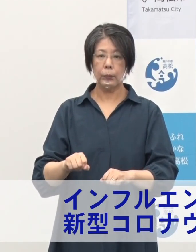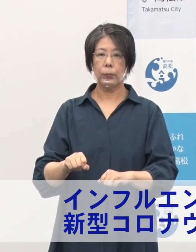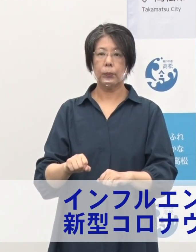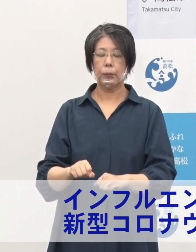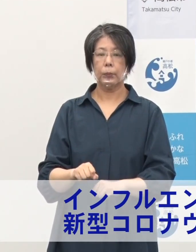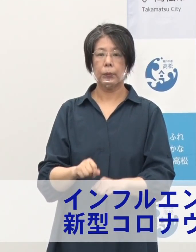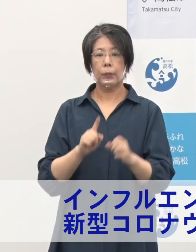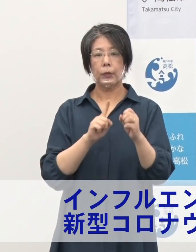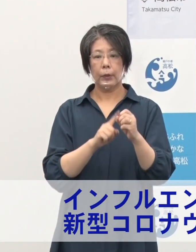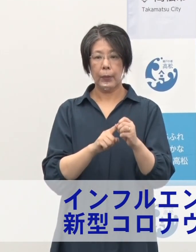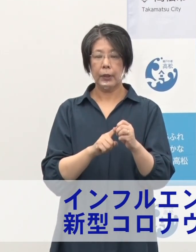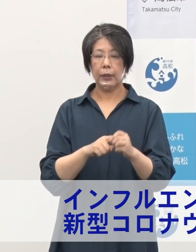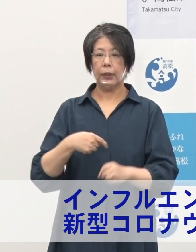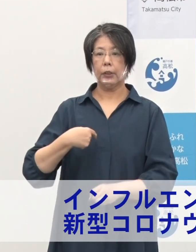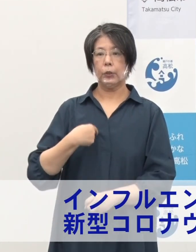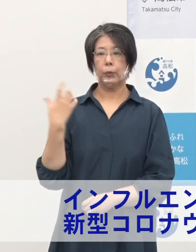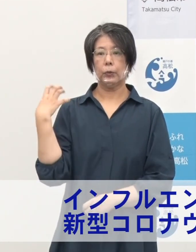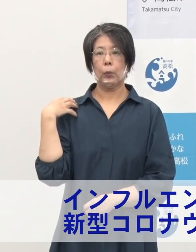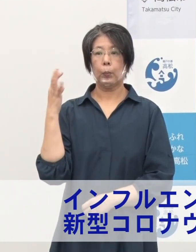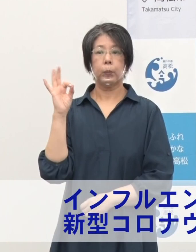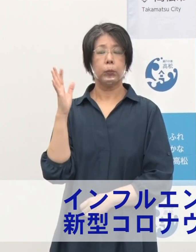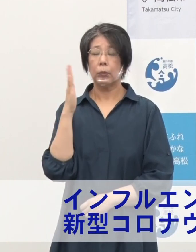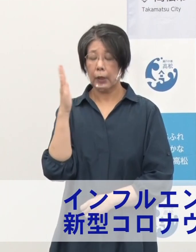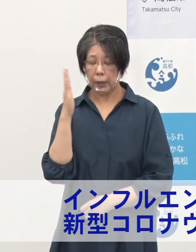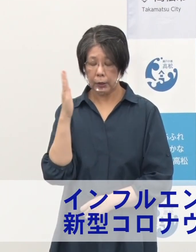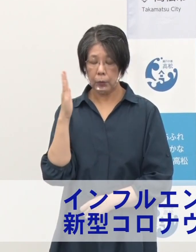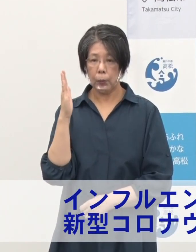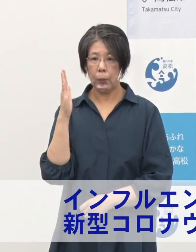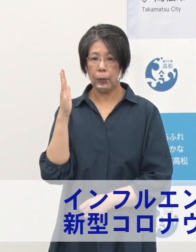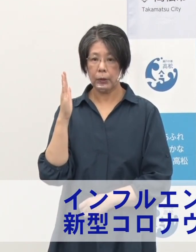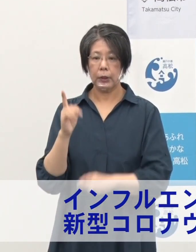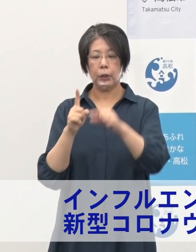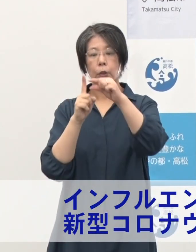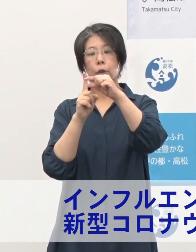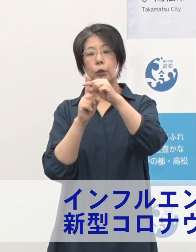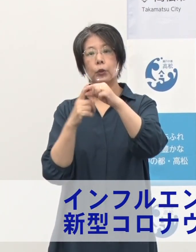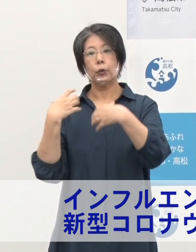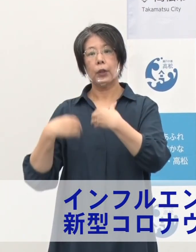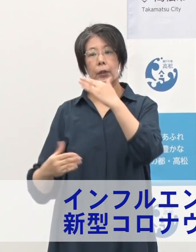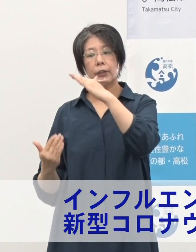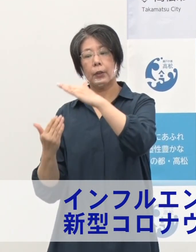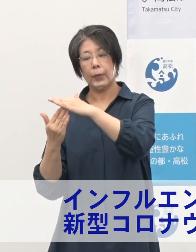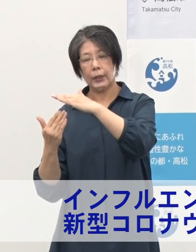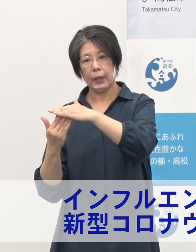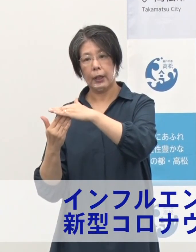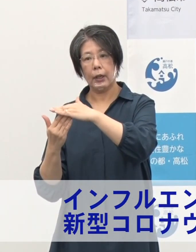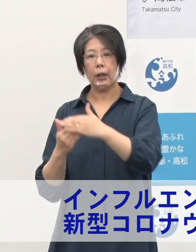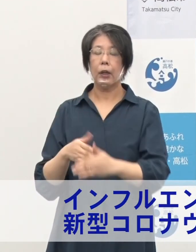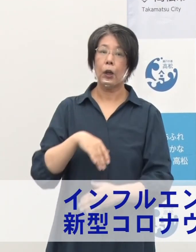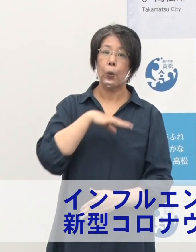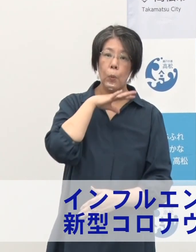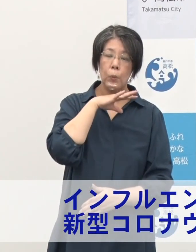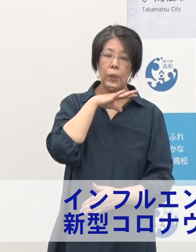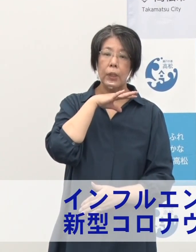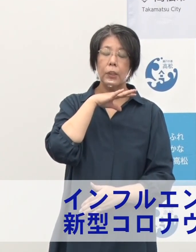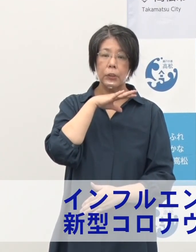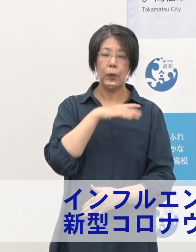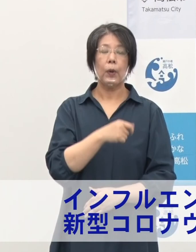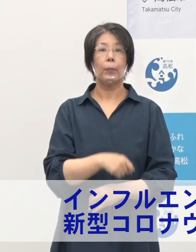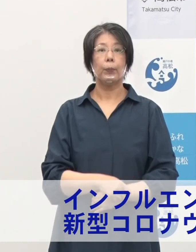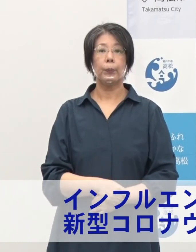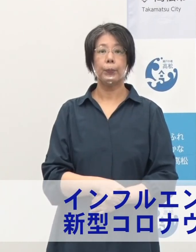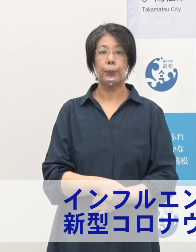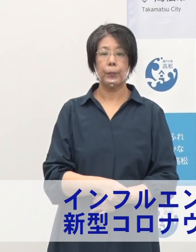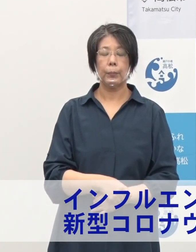ことでほとんど自己負担がないような形で後中学生までまた会おうとなにつきましても定期接種の部分については